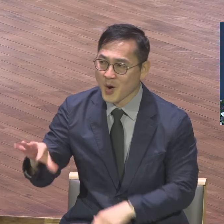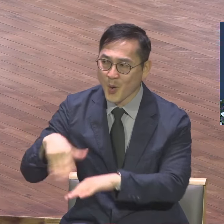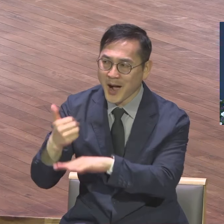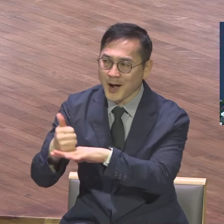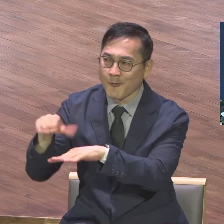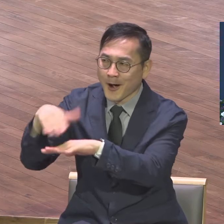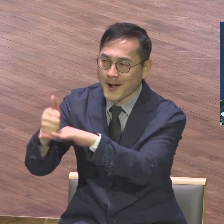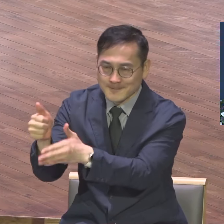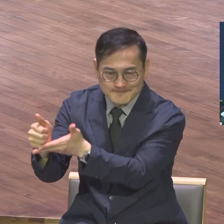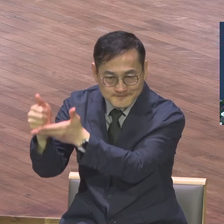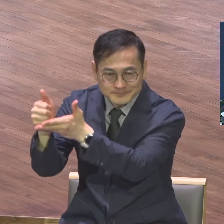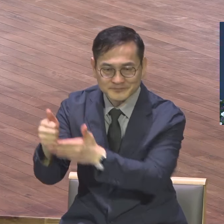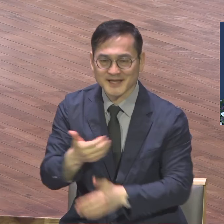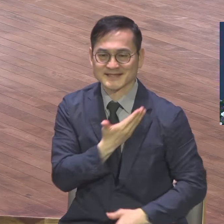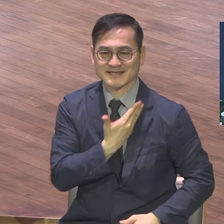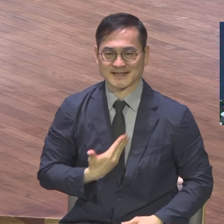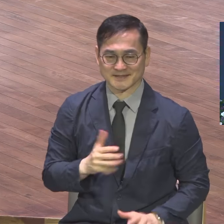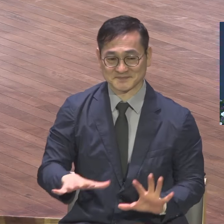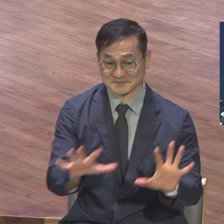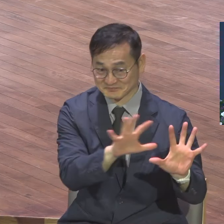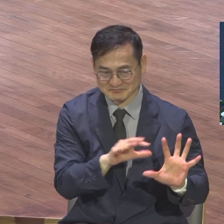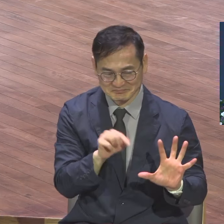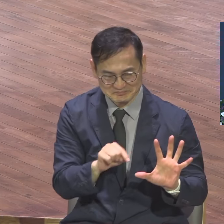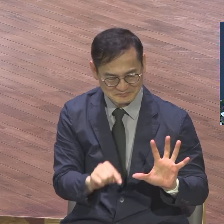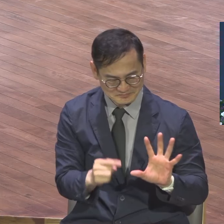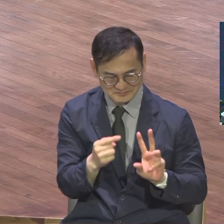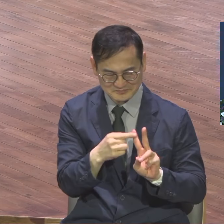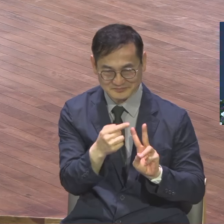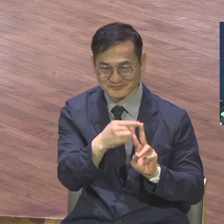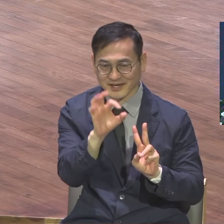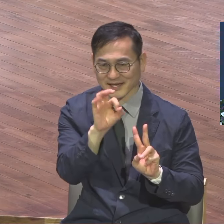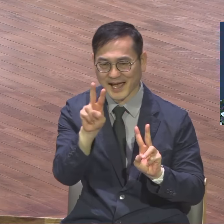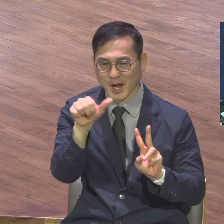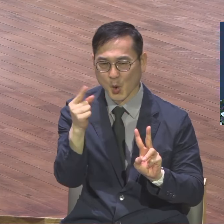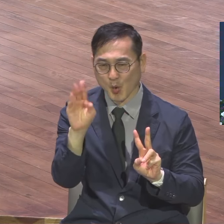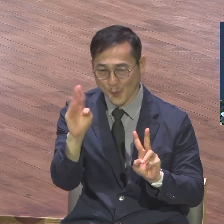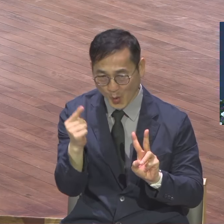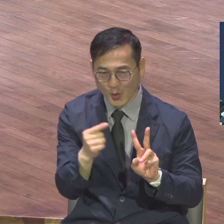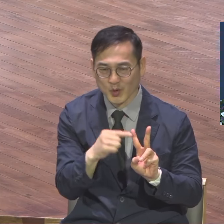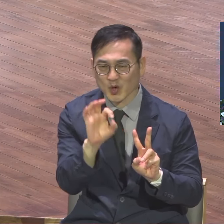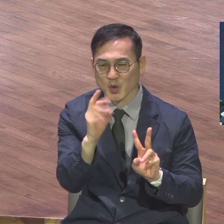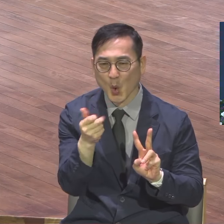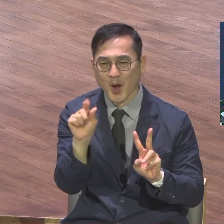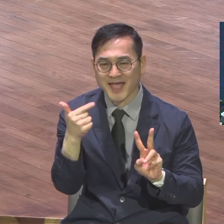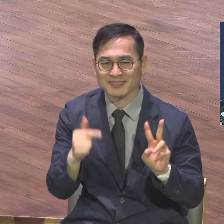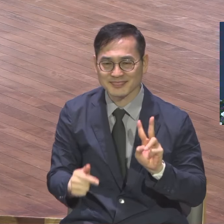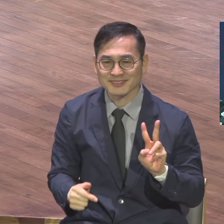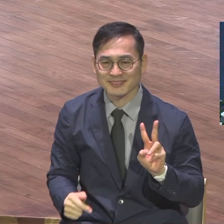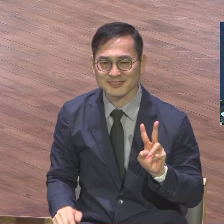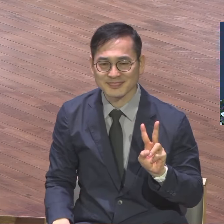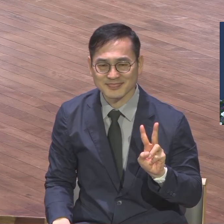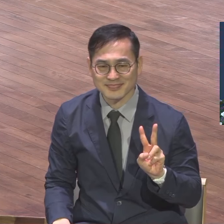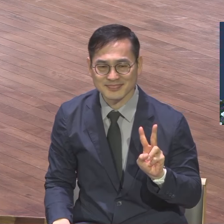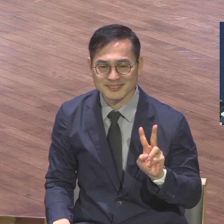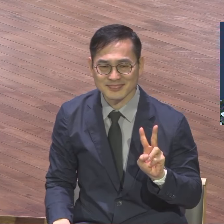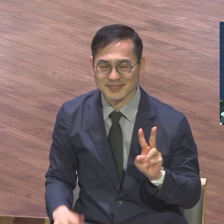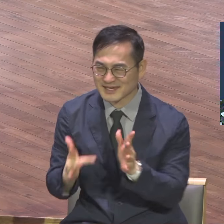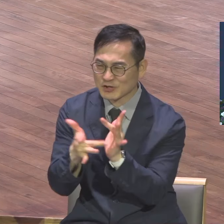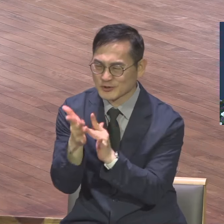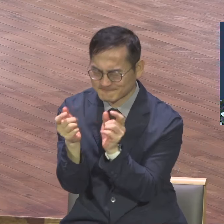그러니까 이 제사들 중에는요, 특별히 야고보 요한, 예수님이 제일 측근입니다. 제일